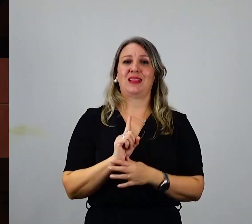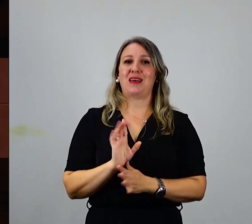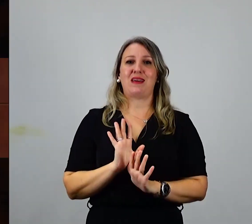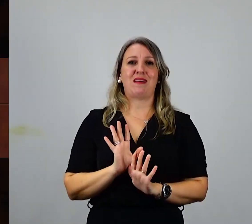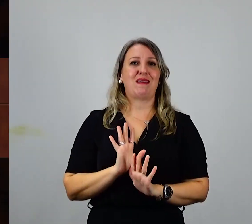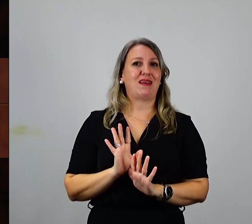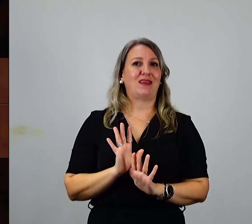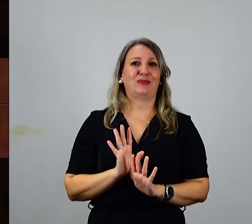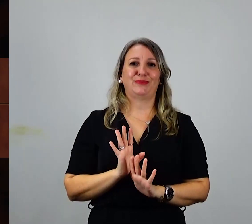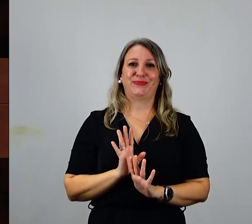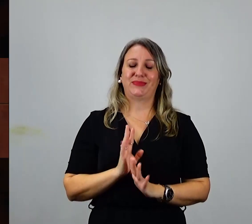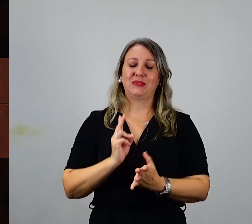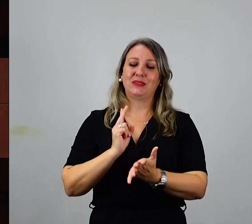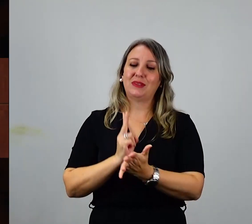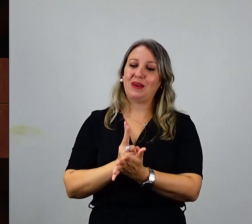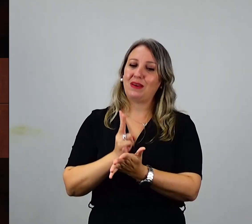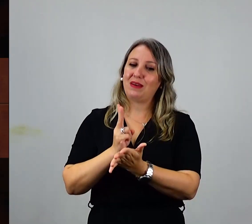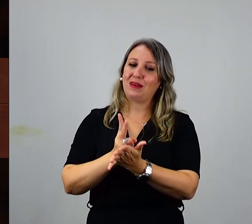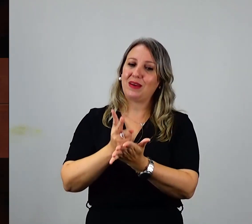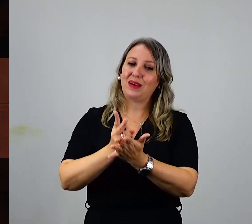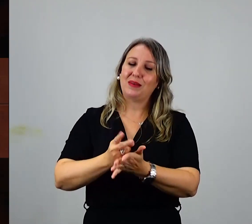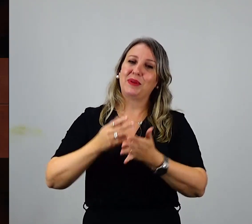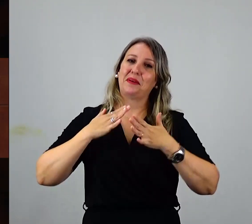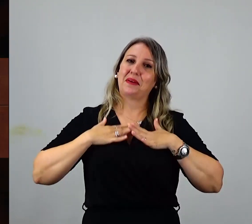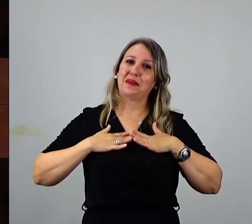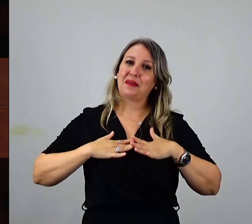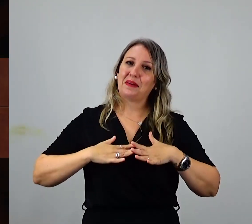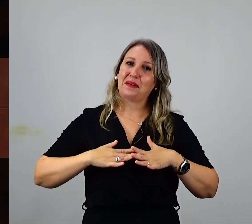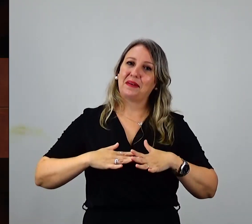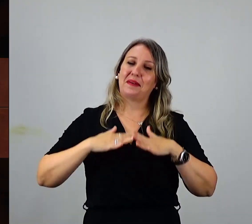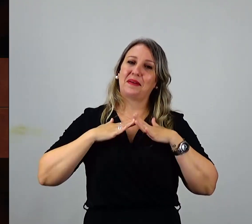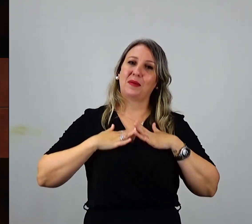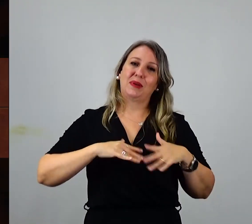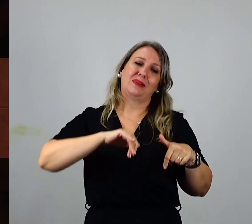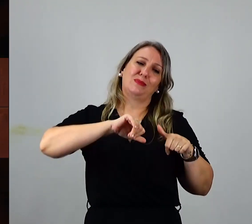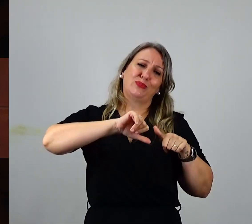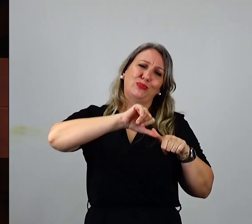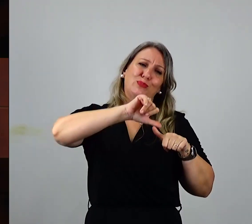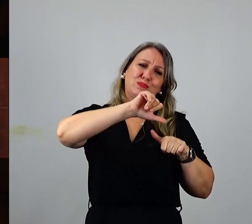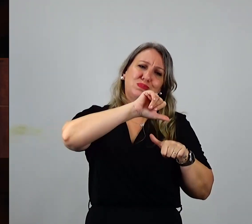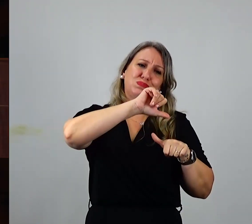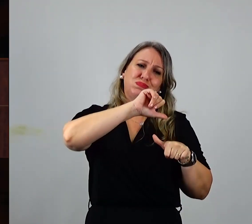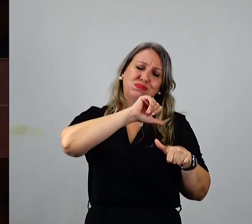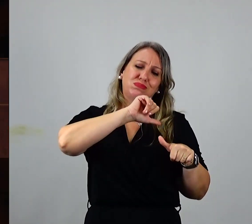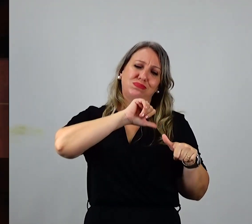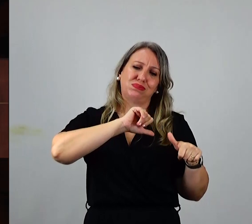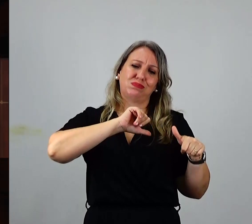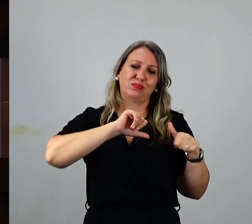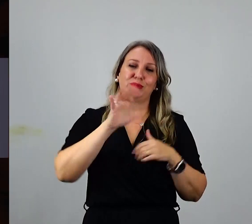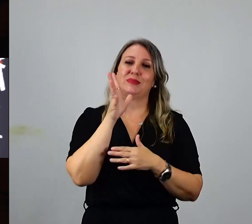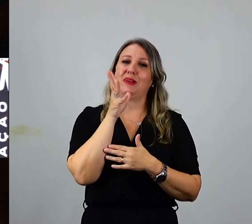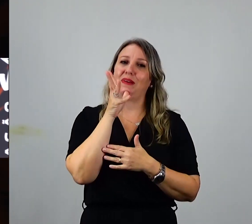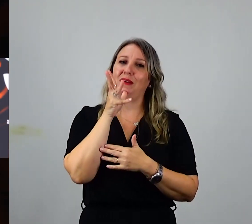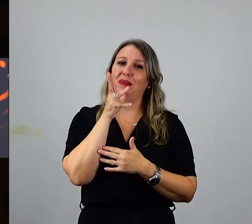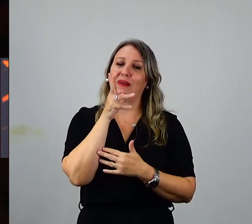sua verdadeira vida, que ainda está oculta, vai se manifestar.